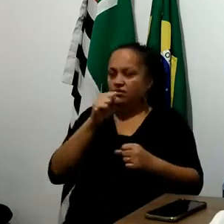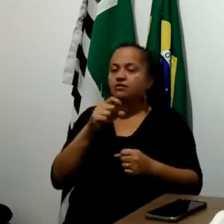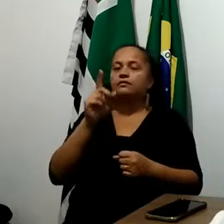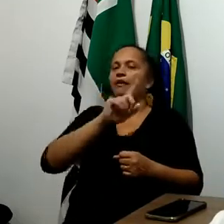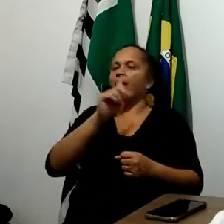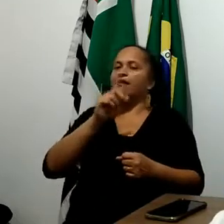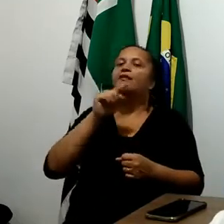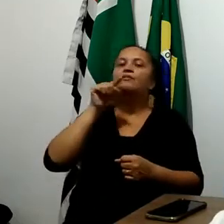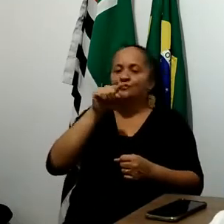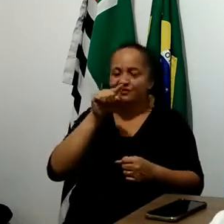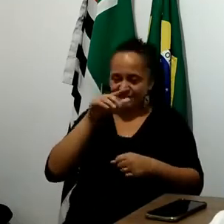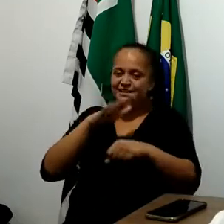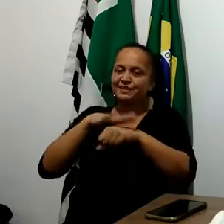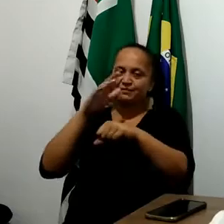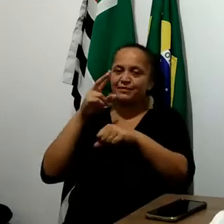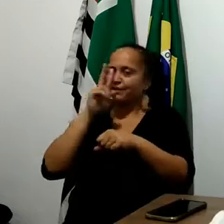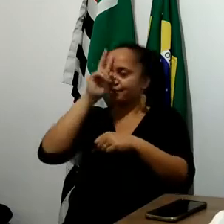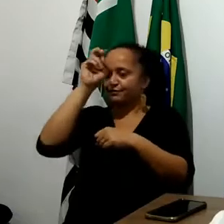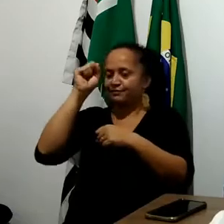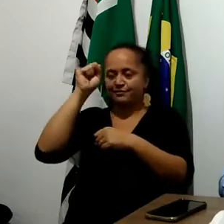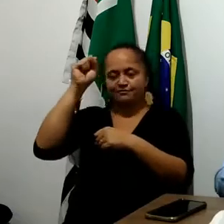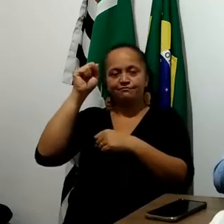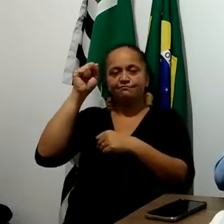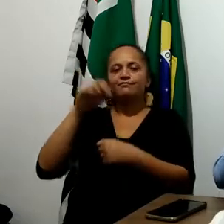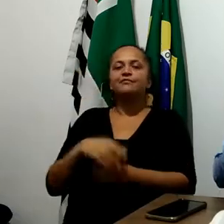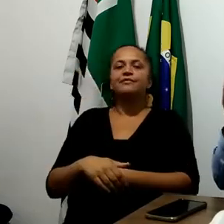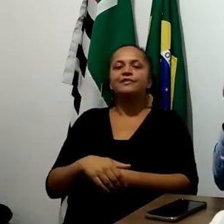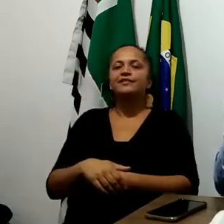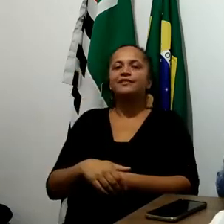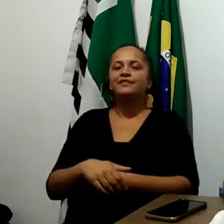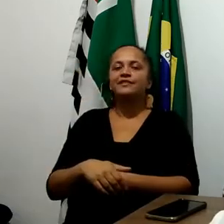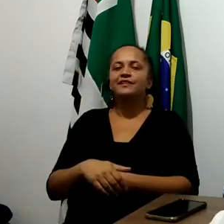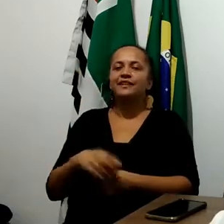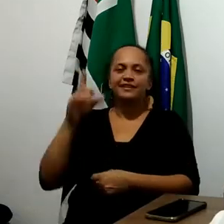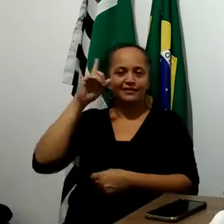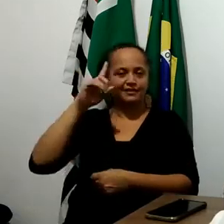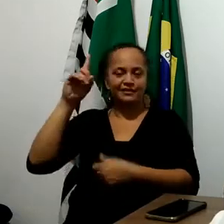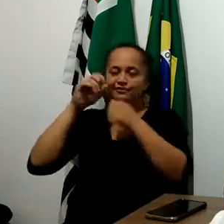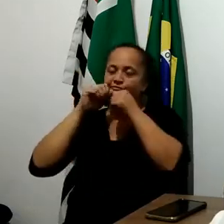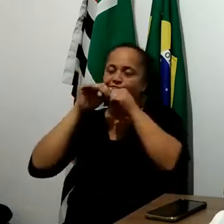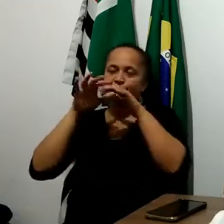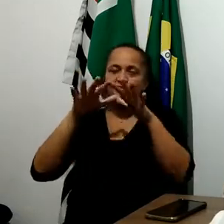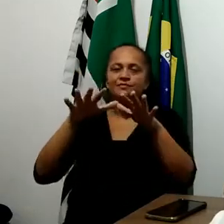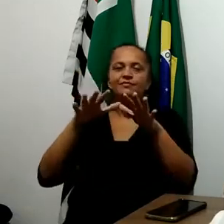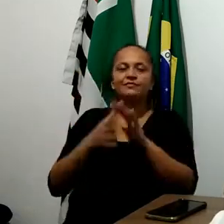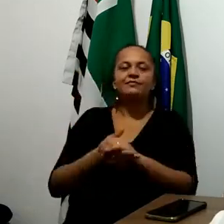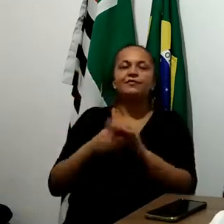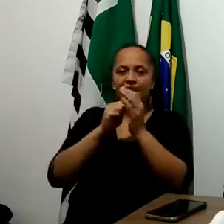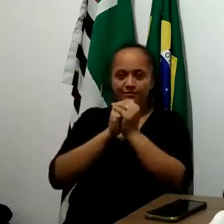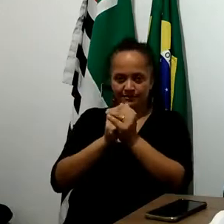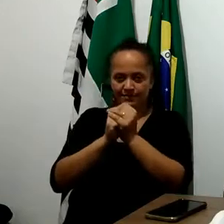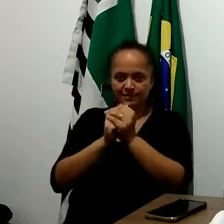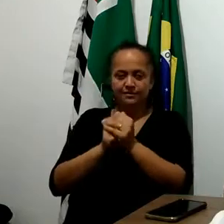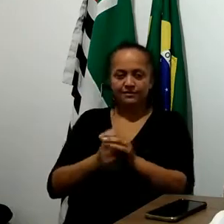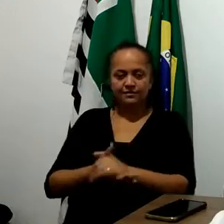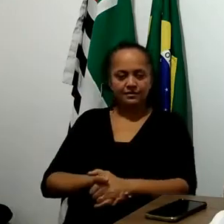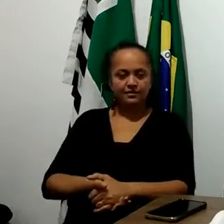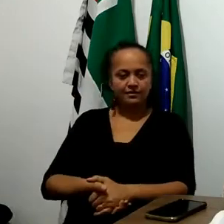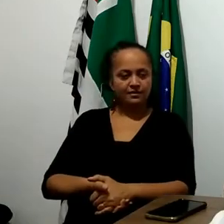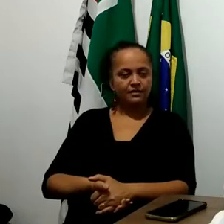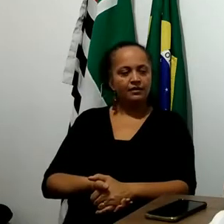que essa situação, com certeza aquilo ali vai passar que você não vai nem enxergar. Amém? Tem uma